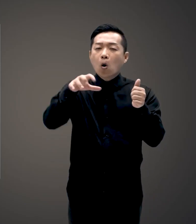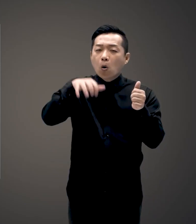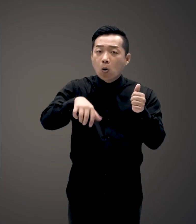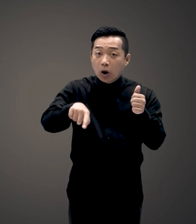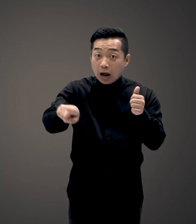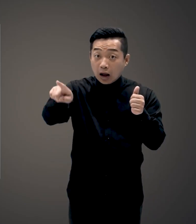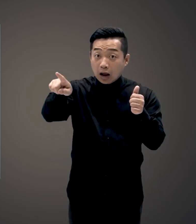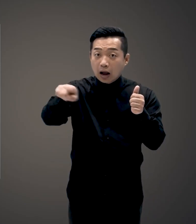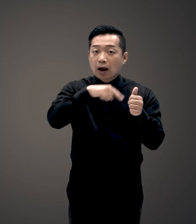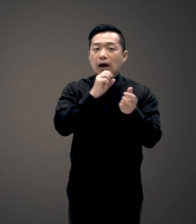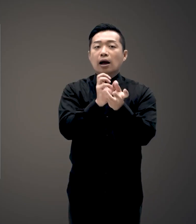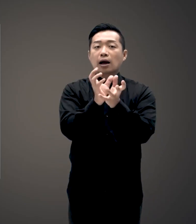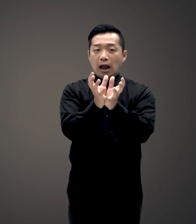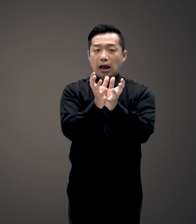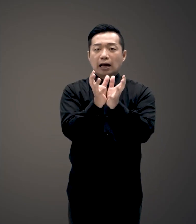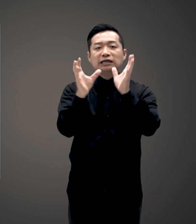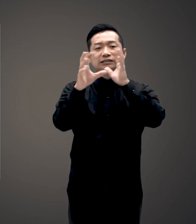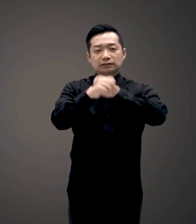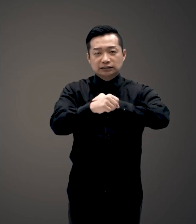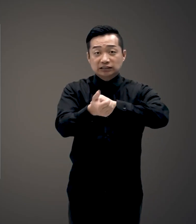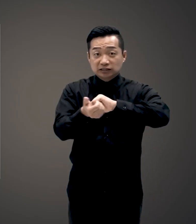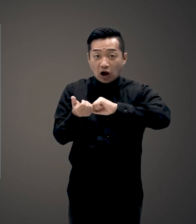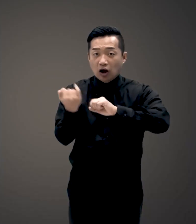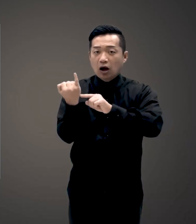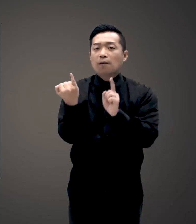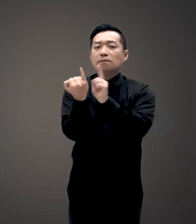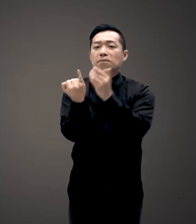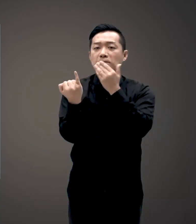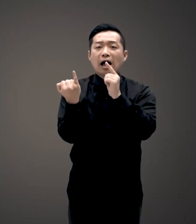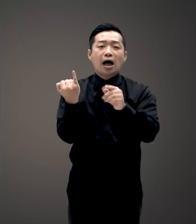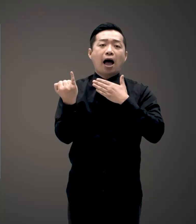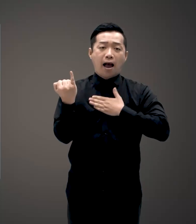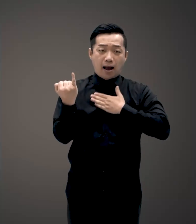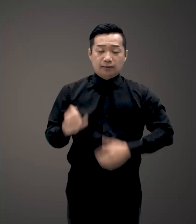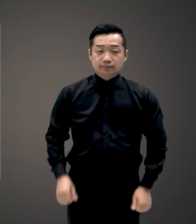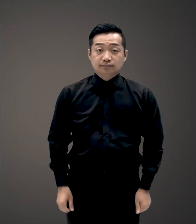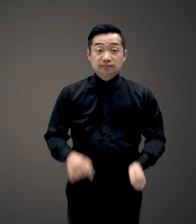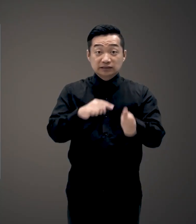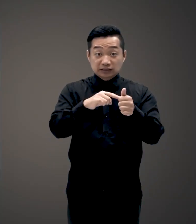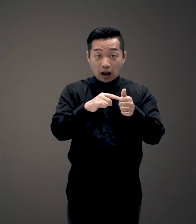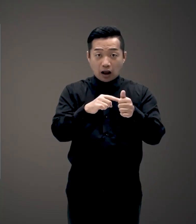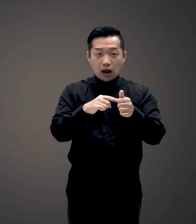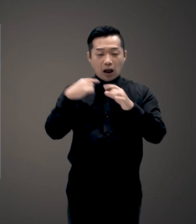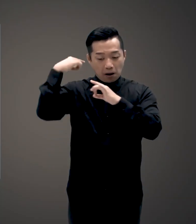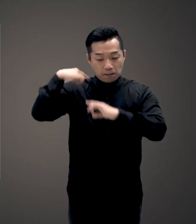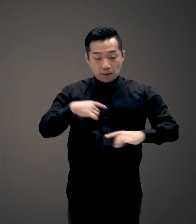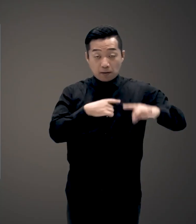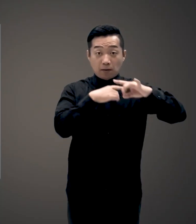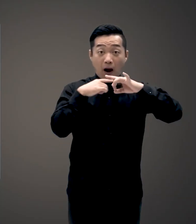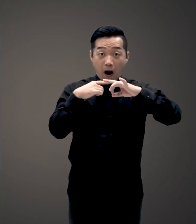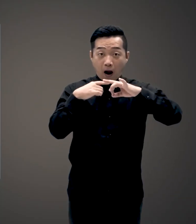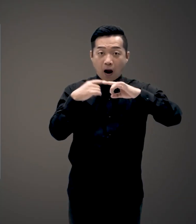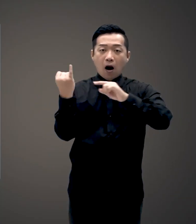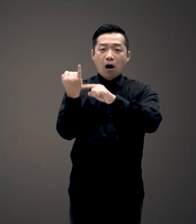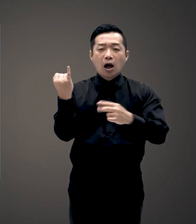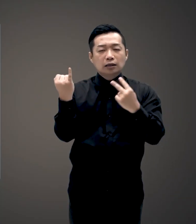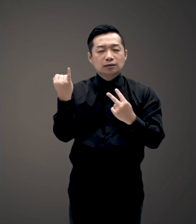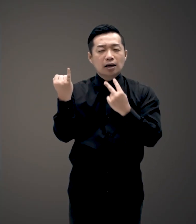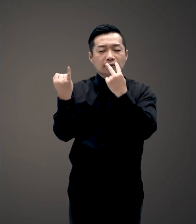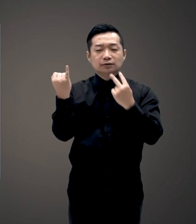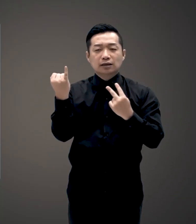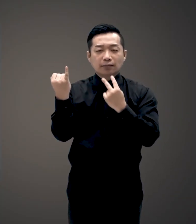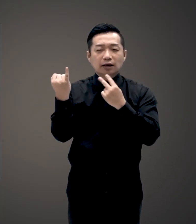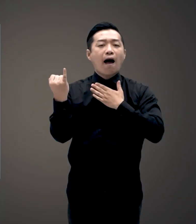가면 장미꽃이 시들기 전에 줄리엣을 만날 수 있는지 안다. 로미오의 신경계가 줄리엣의 냄새